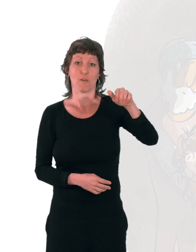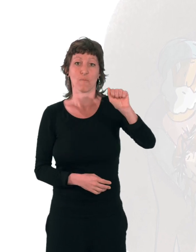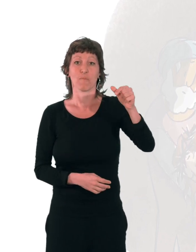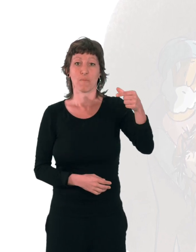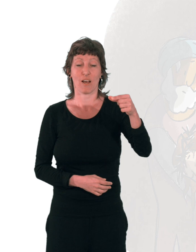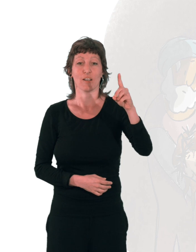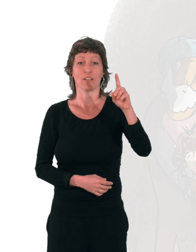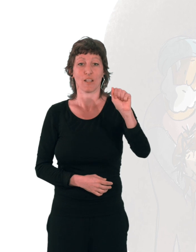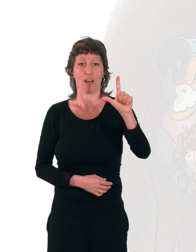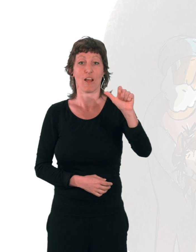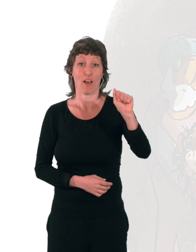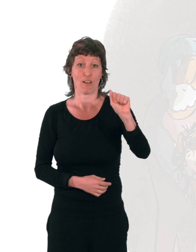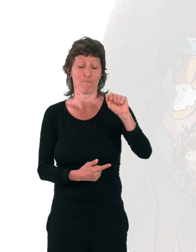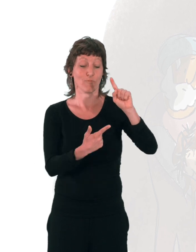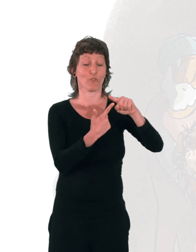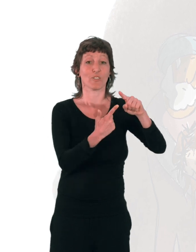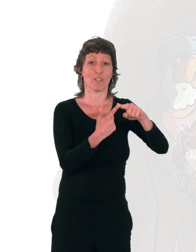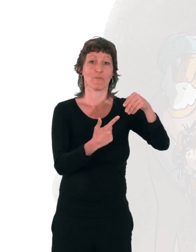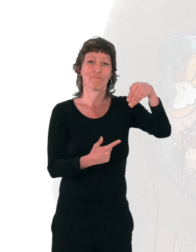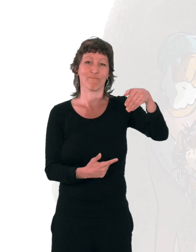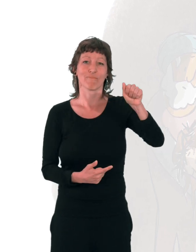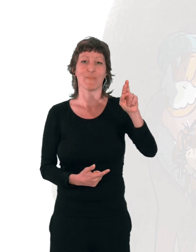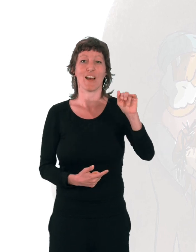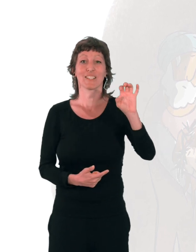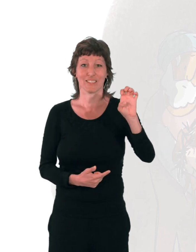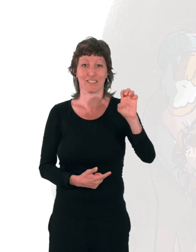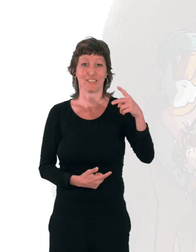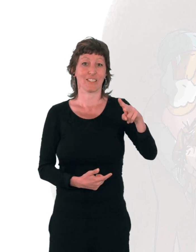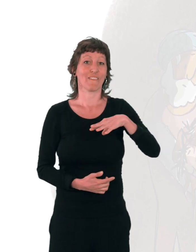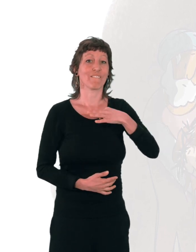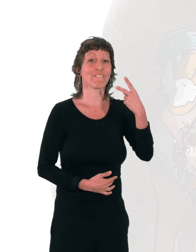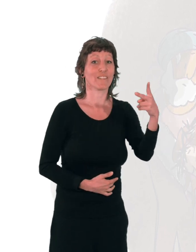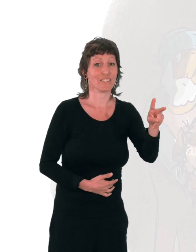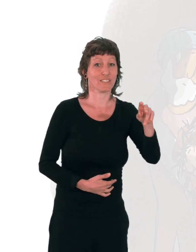regardent l'endroit où on met Jésus.